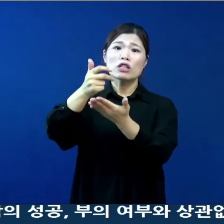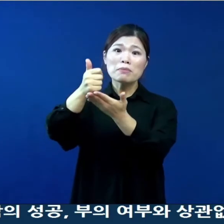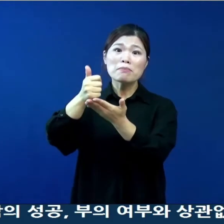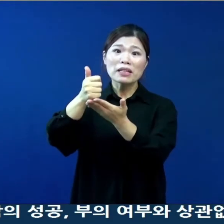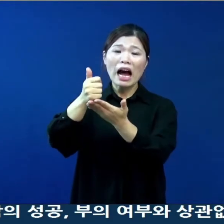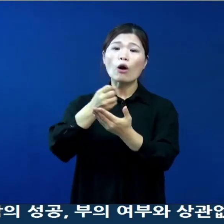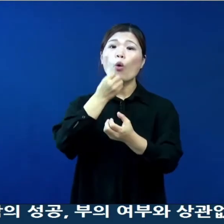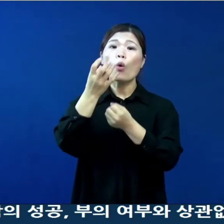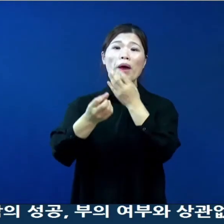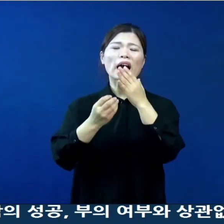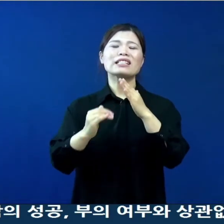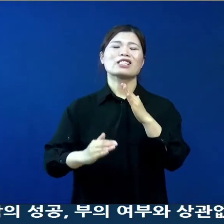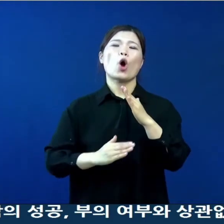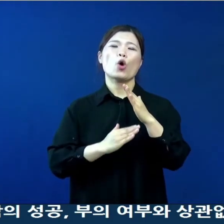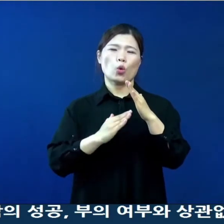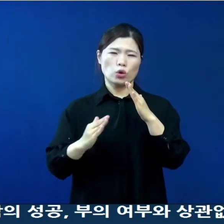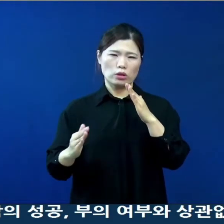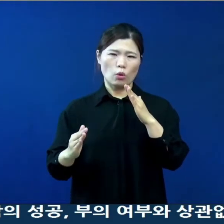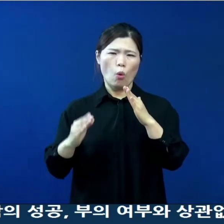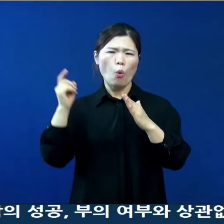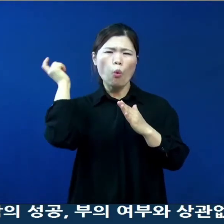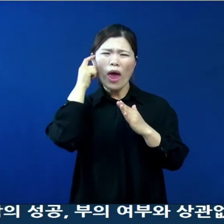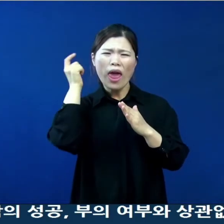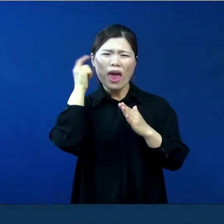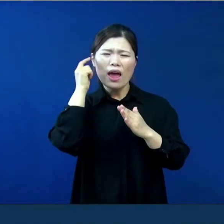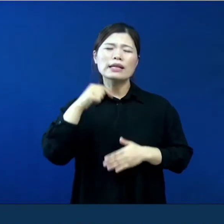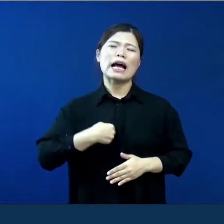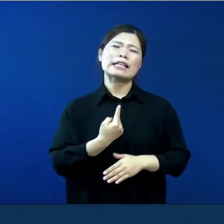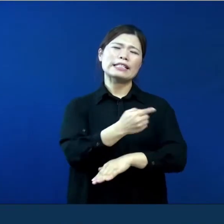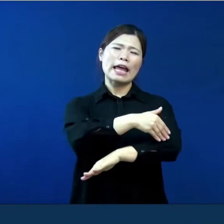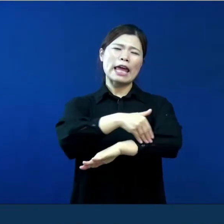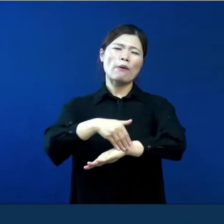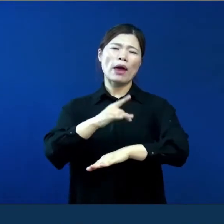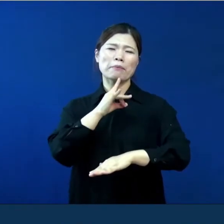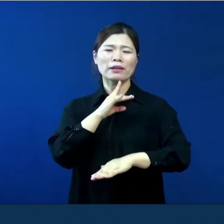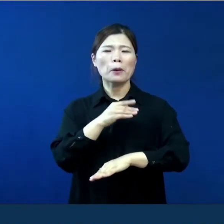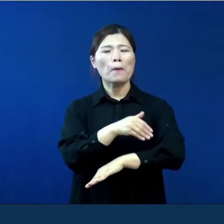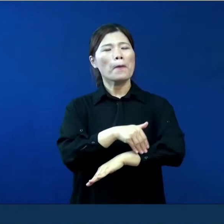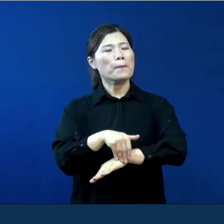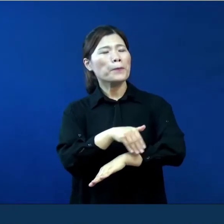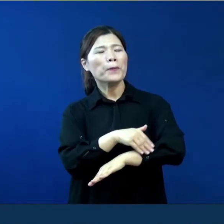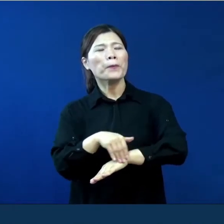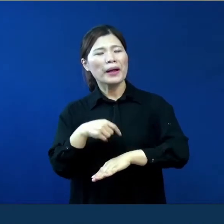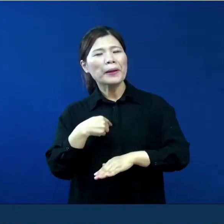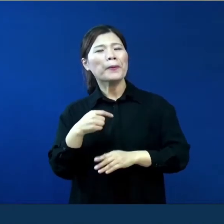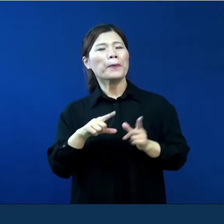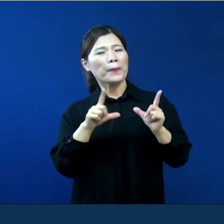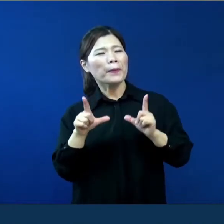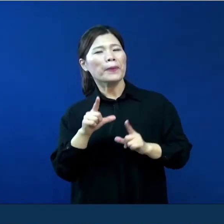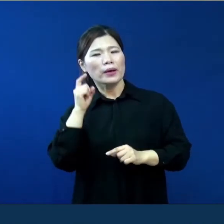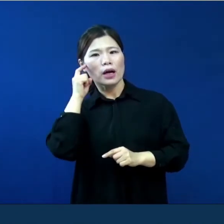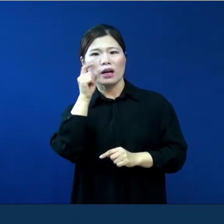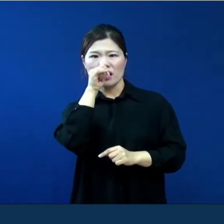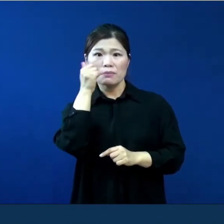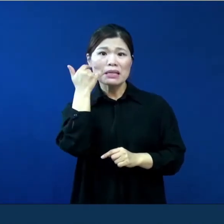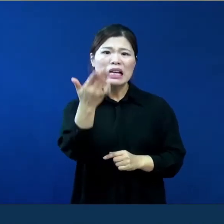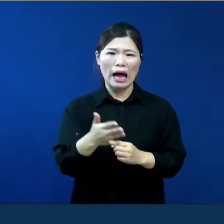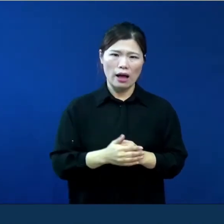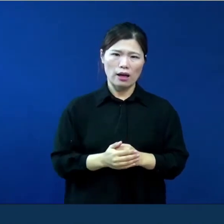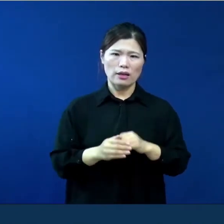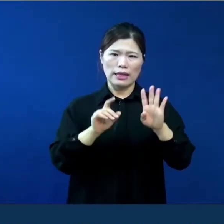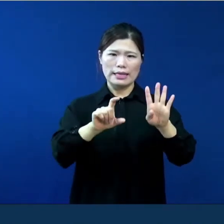시인하는 성도들마저도 자신의 계획만으로 살아가려고 하는 걸까요? 16절을 한번